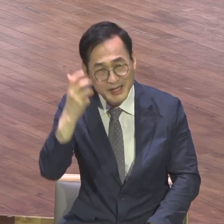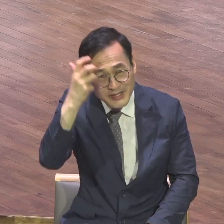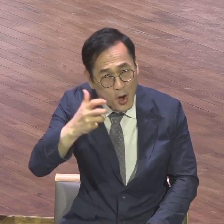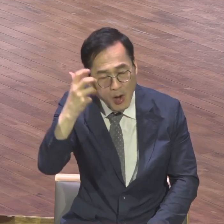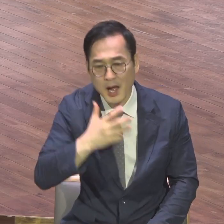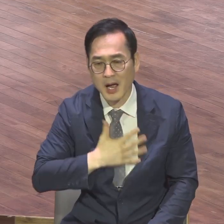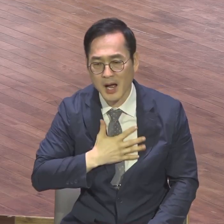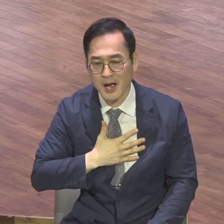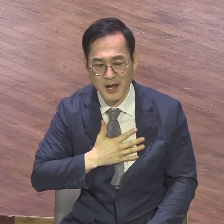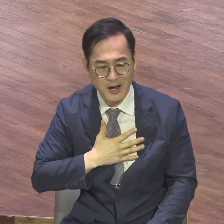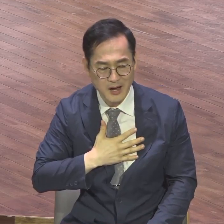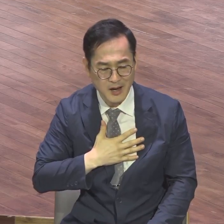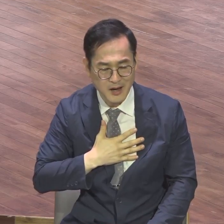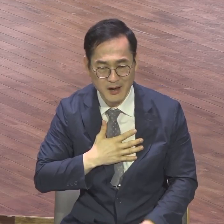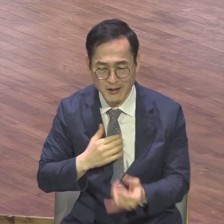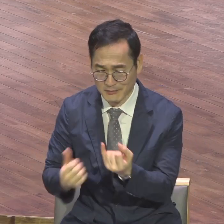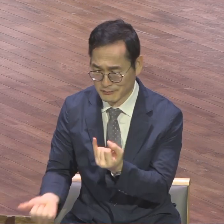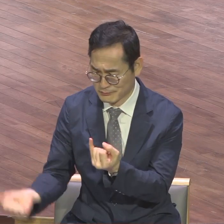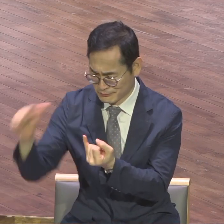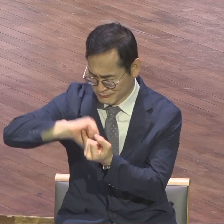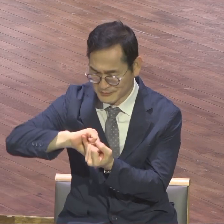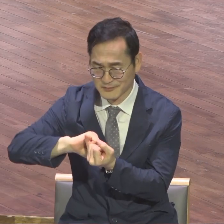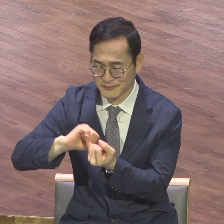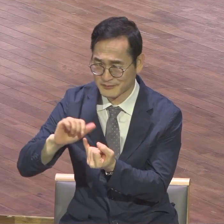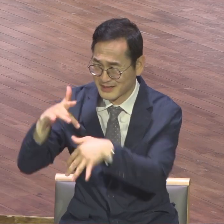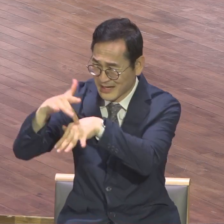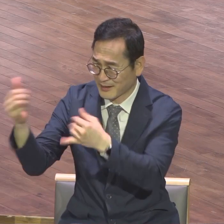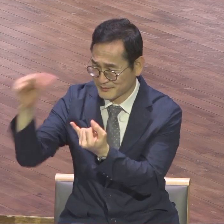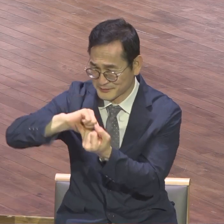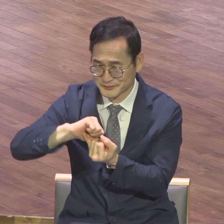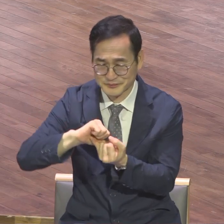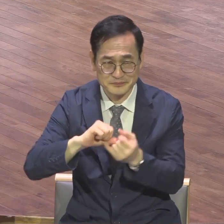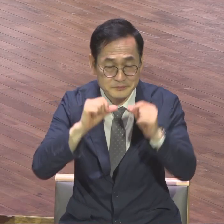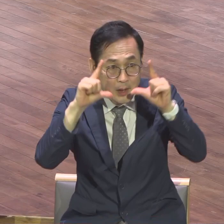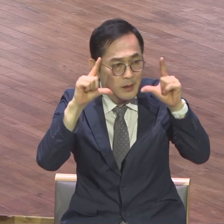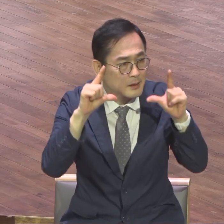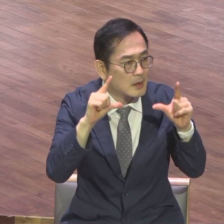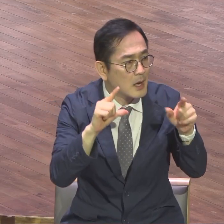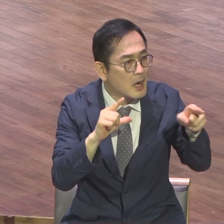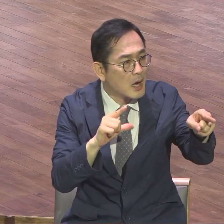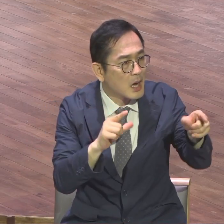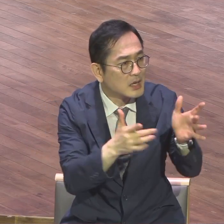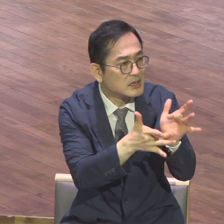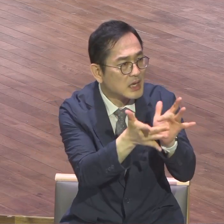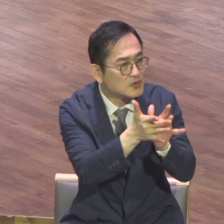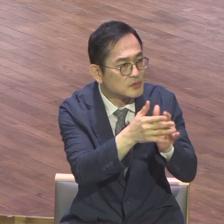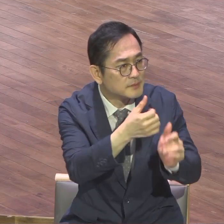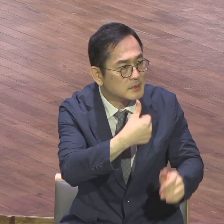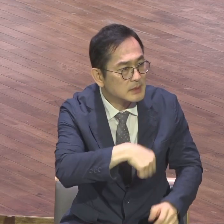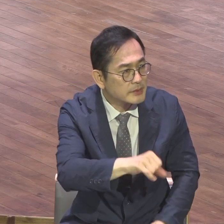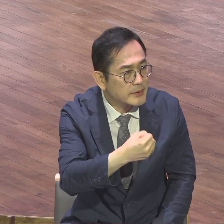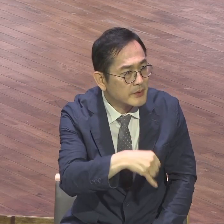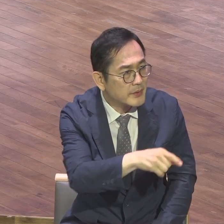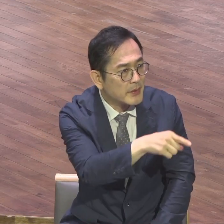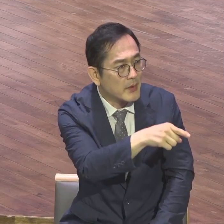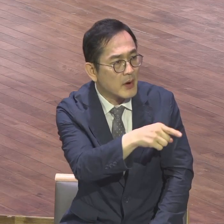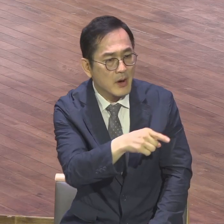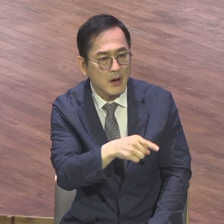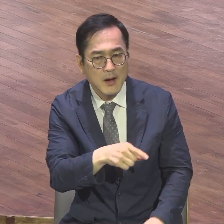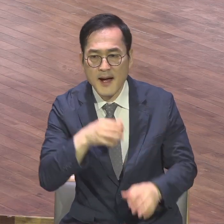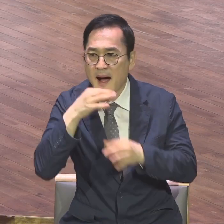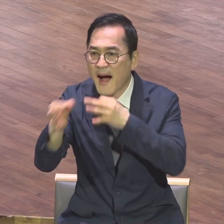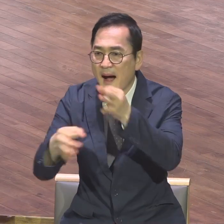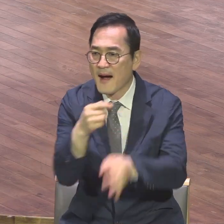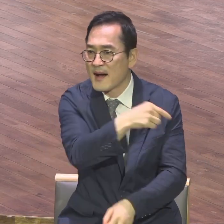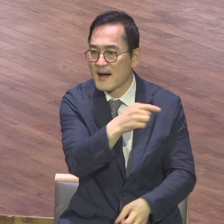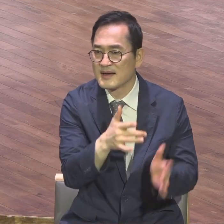아니라 악령이 들어서 문제지. 영적 실체는 실감나게 아는 거예요. 지금 귀신 들려가지고 영의